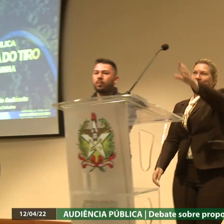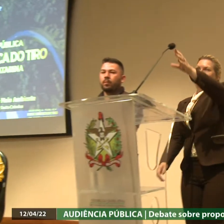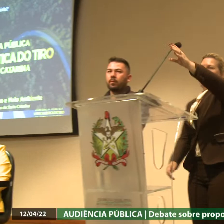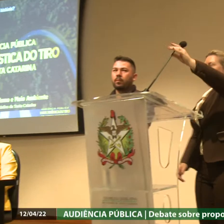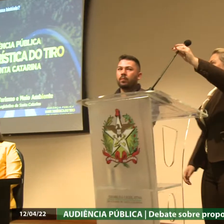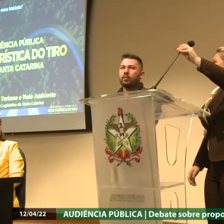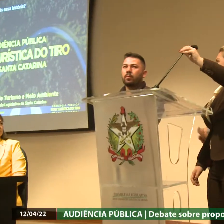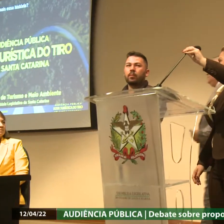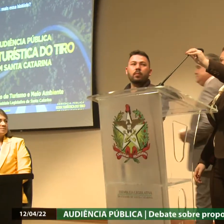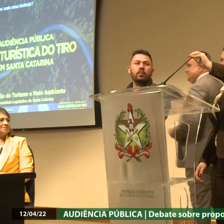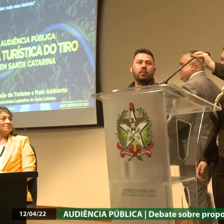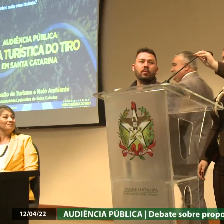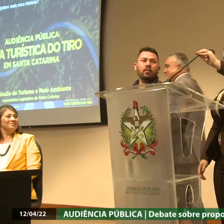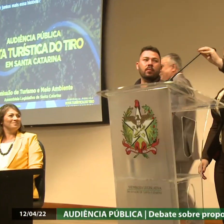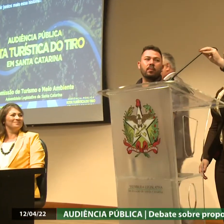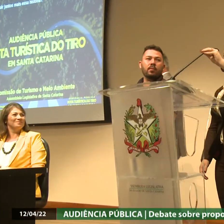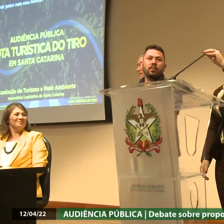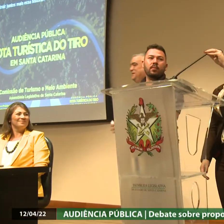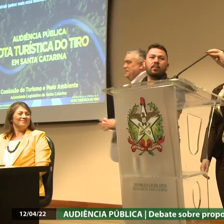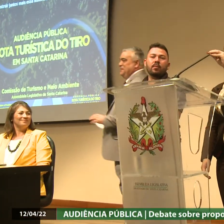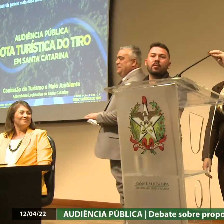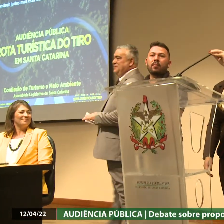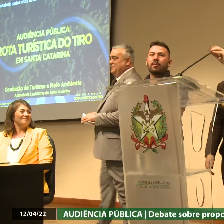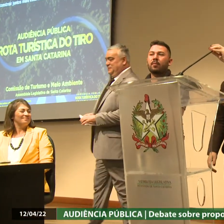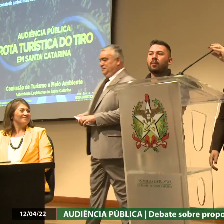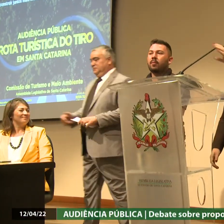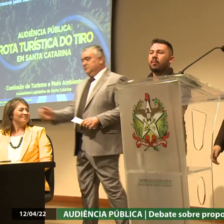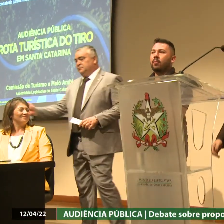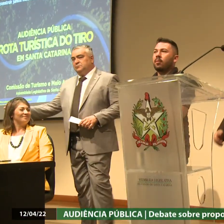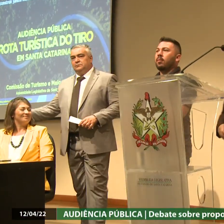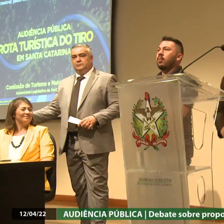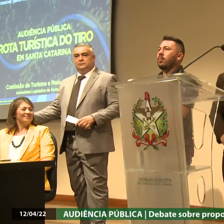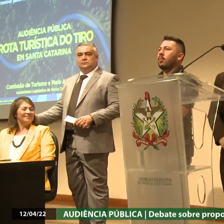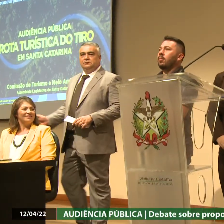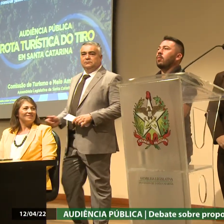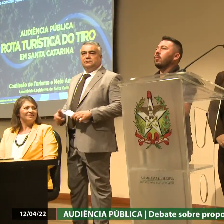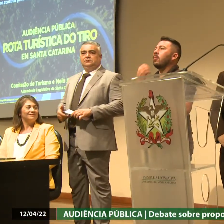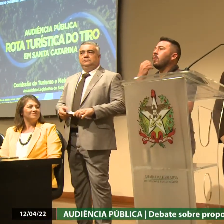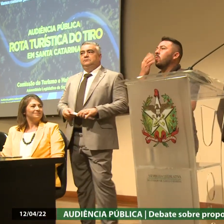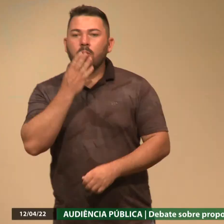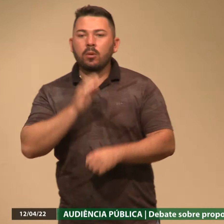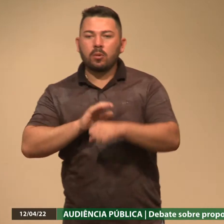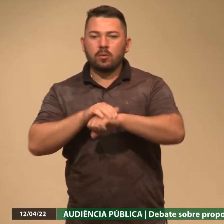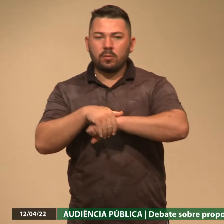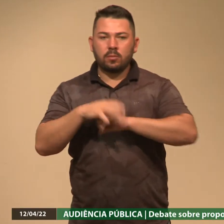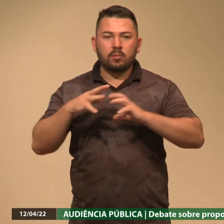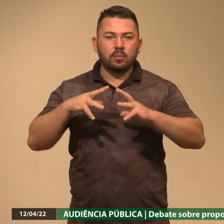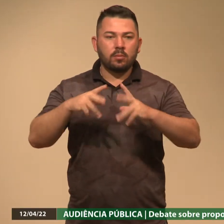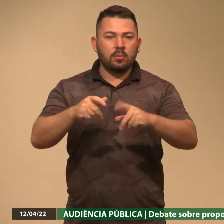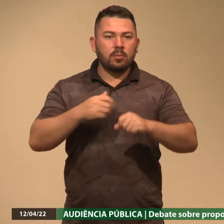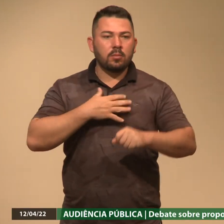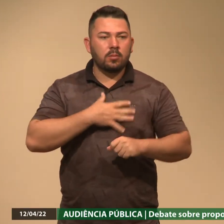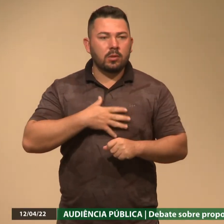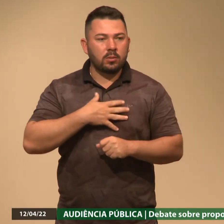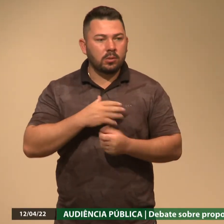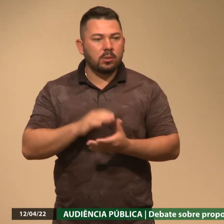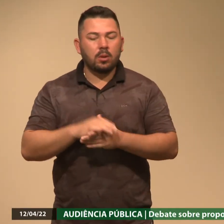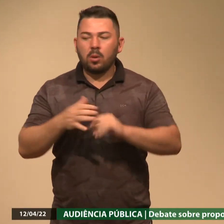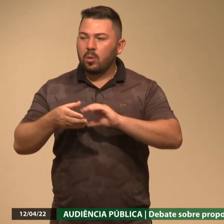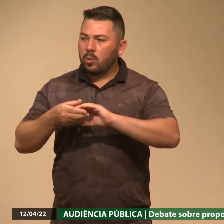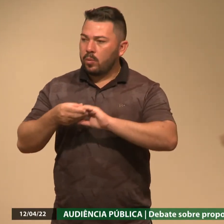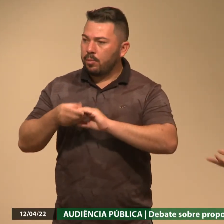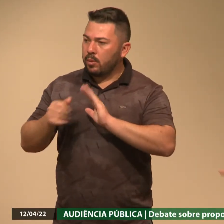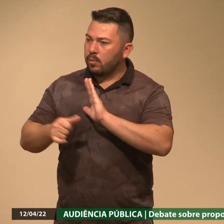o filme tem que abaixar o livro da pessoa não Lívia Boa noite a todos gostaria de primeiro